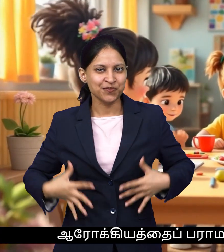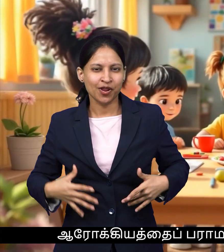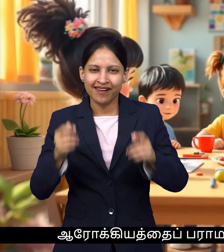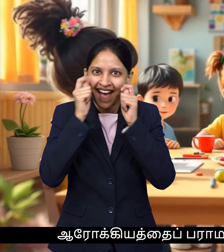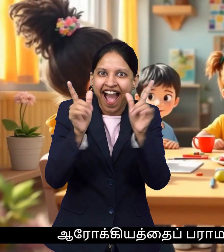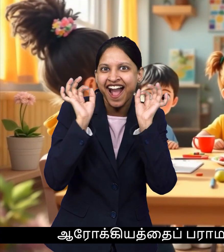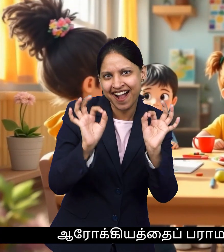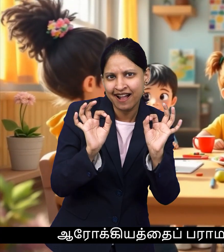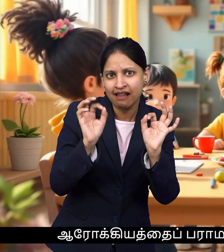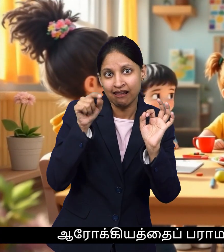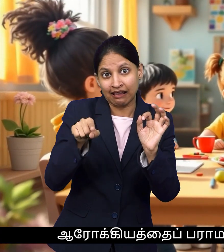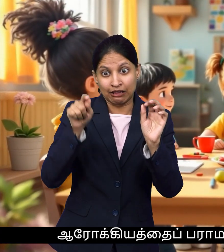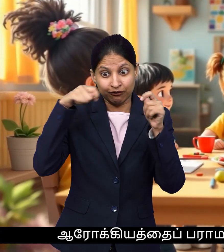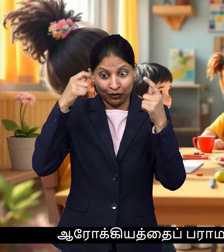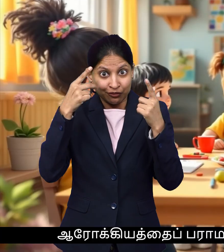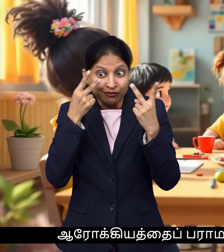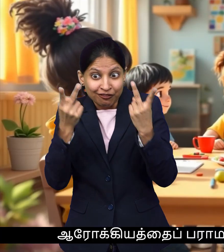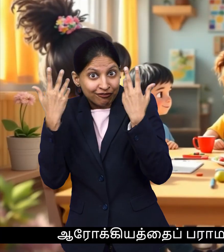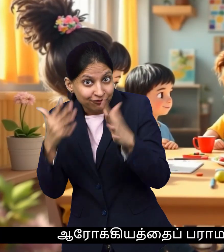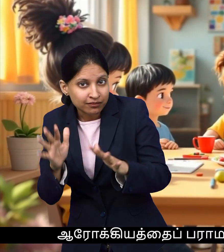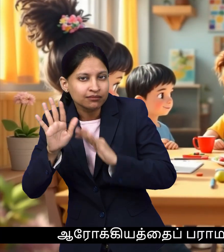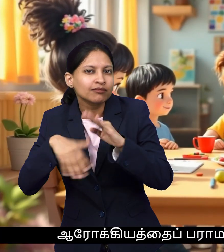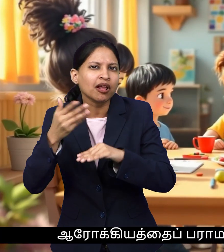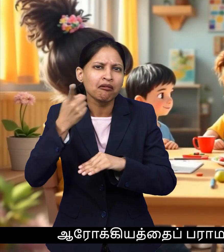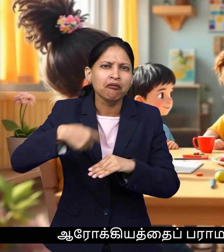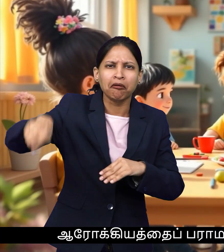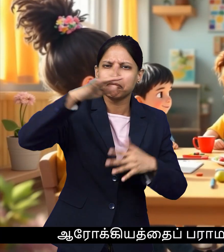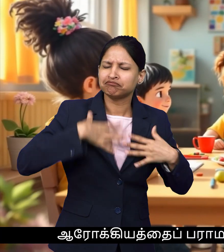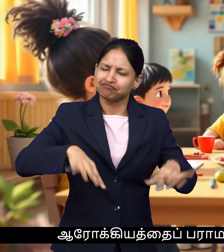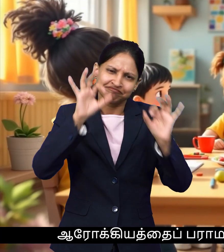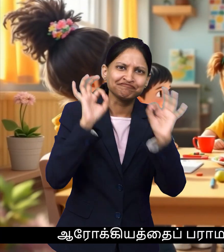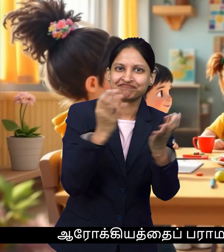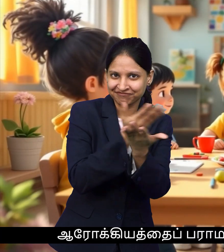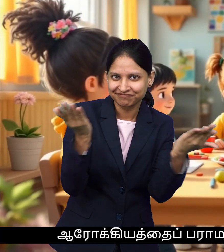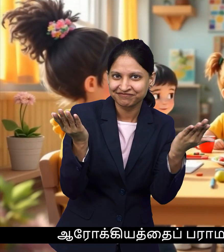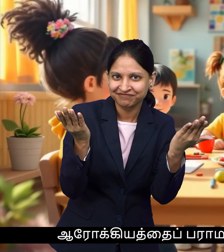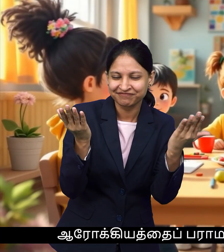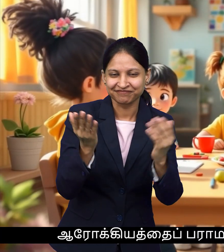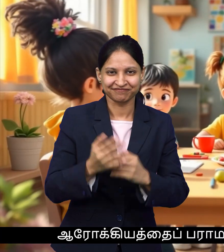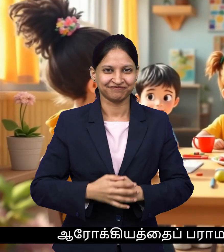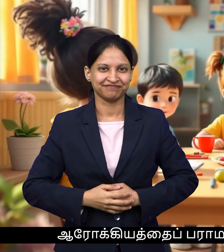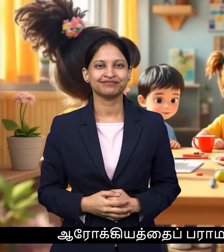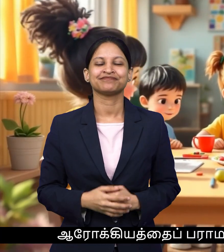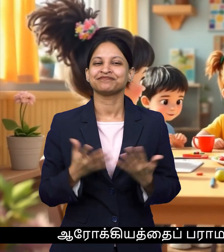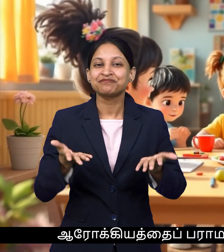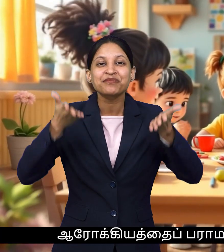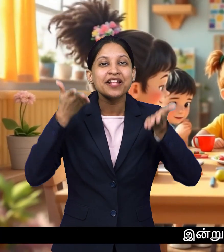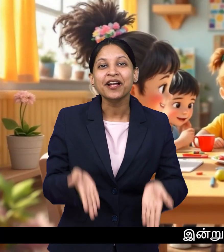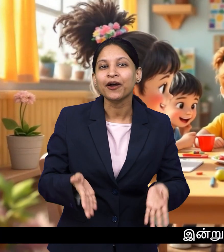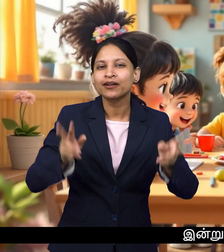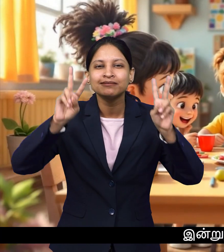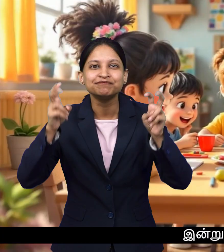அனைவரும் நலமோடு இருக்கிறீர்கள், சரியான ஆரோக்கியத்தை பராமரிக்கிறீர்கள் என்று நம்புகிறேன்.